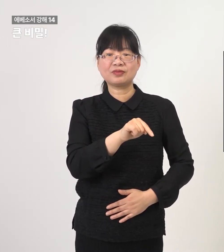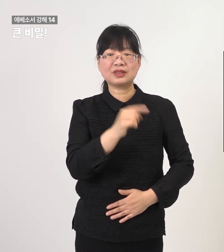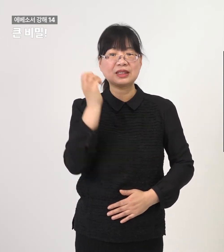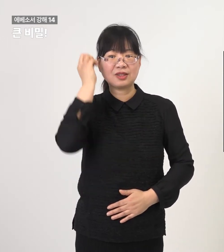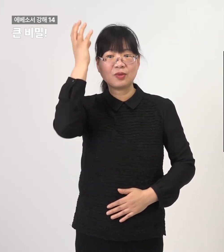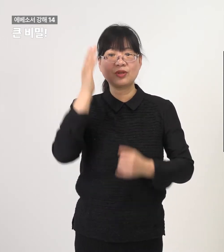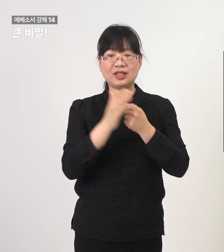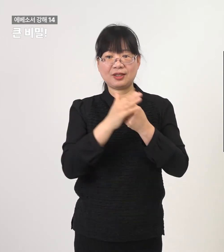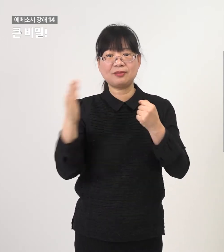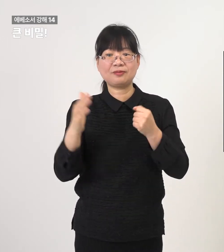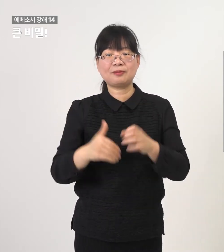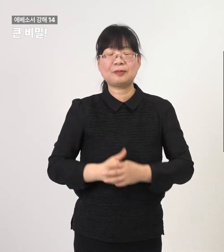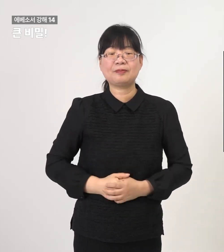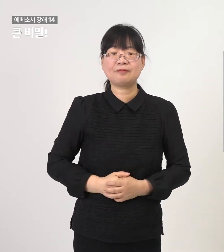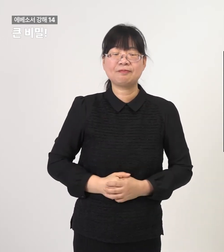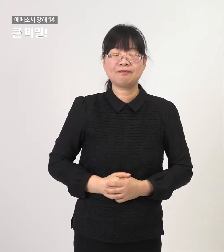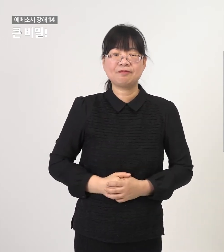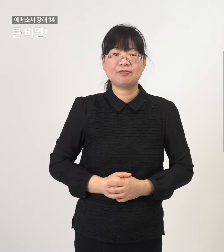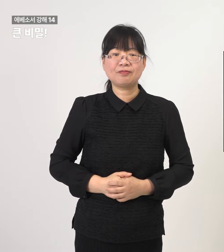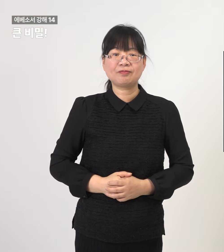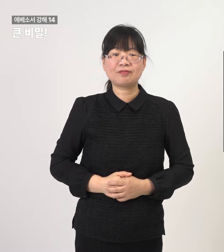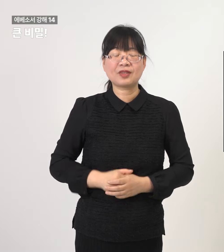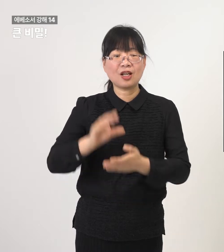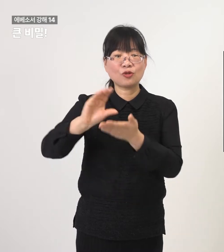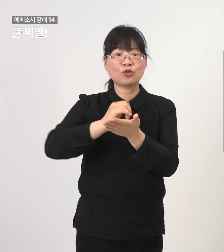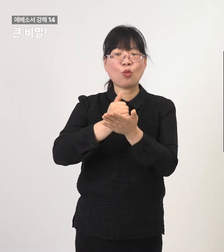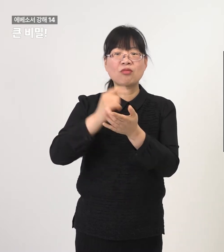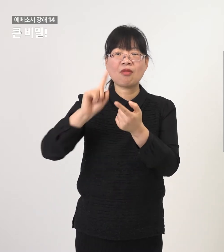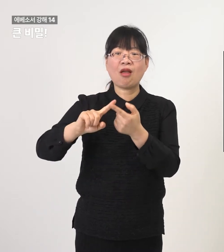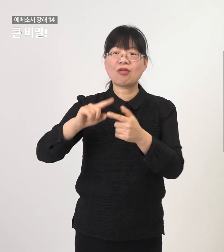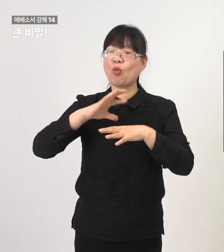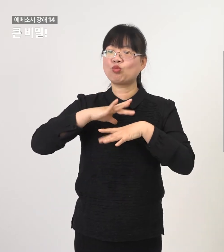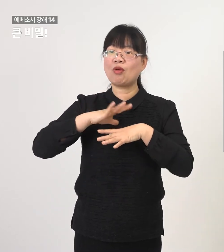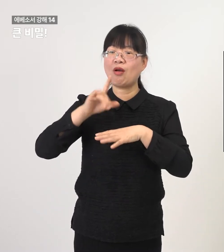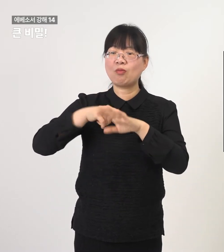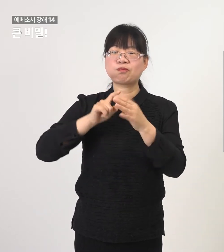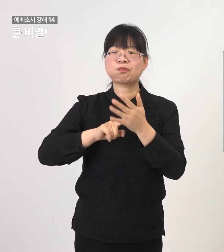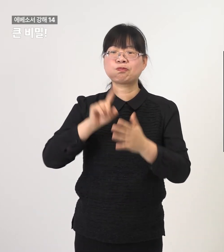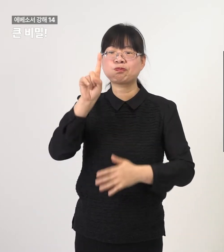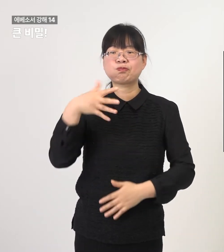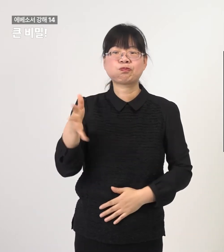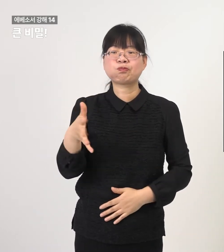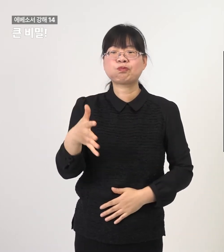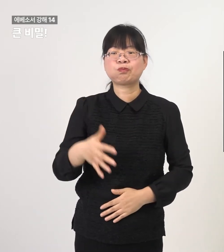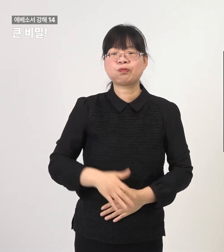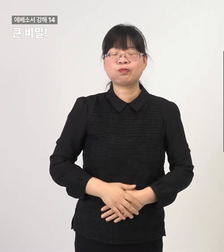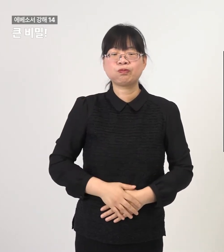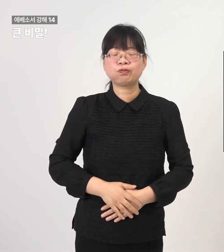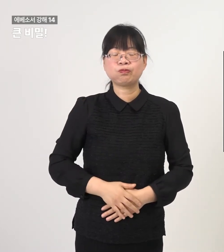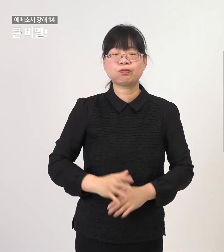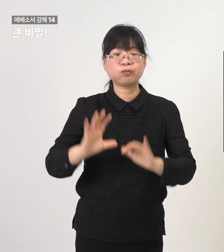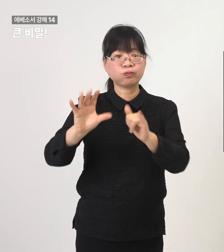잃어버렸다는 겁니다. 전혀 그리스도를 두려워하지 않아요. 그래서 이건